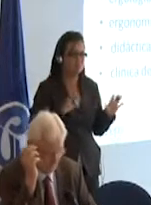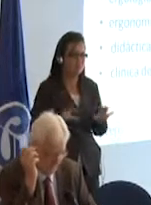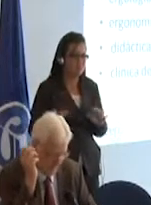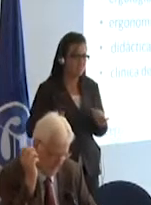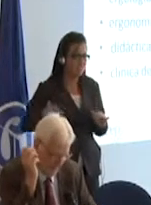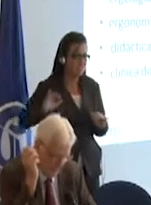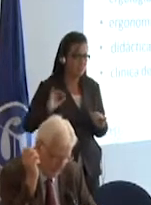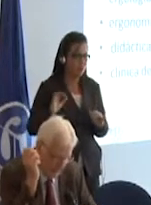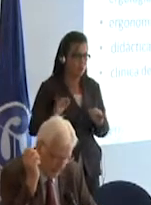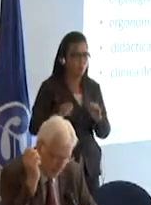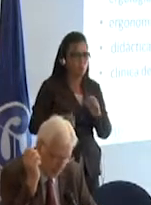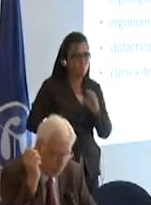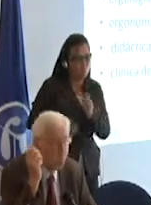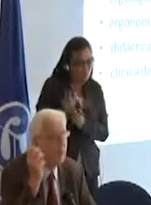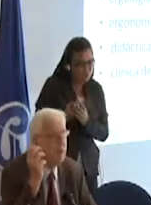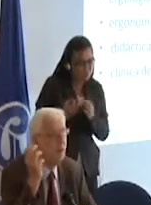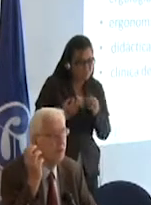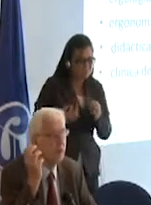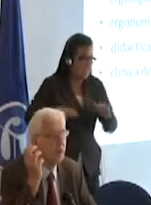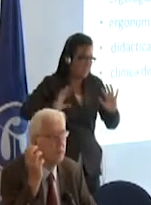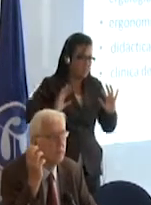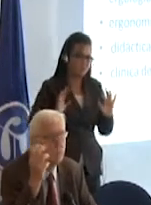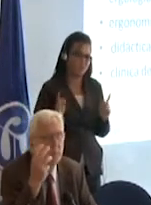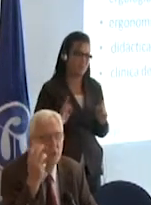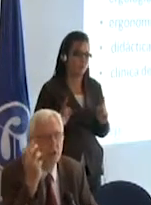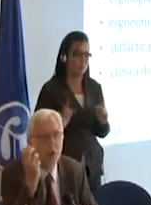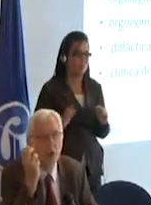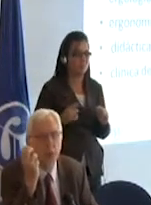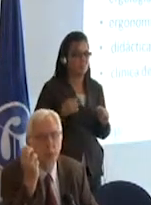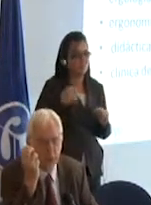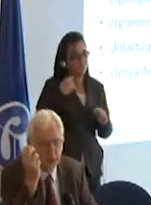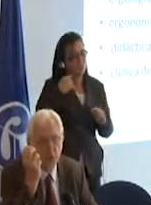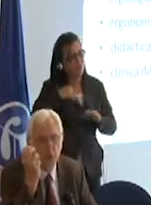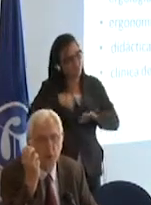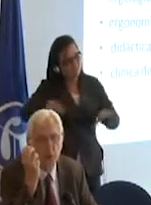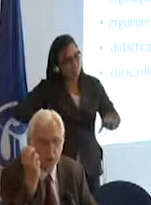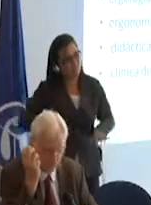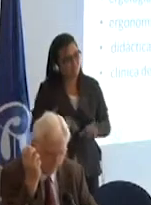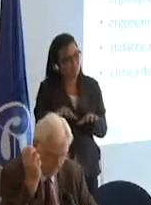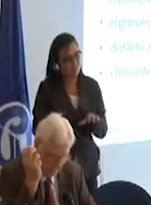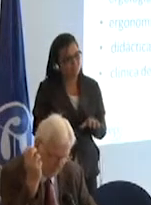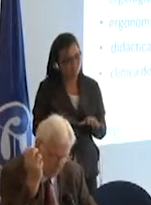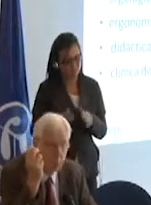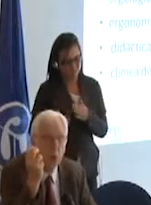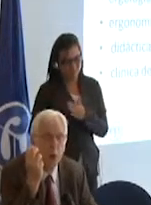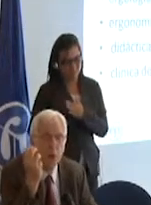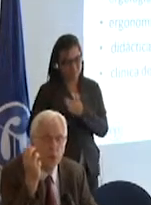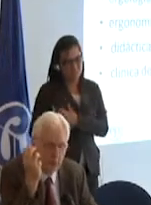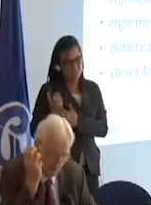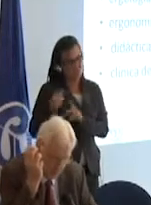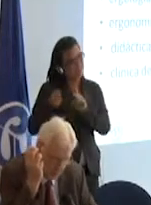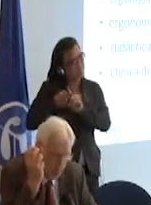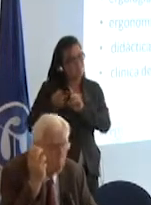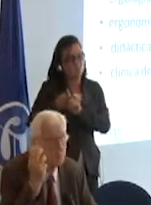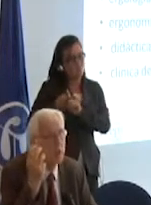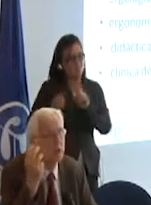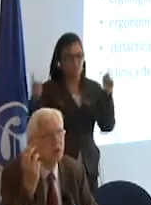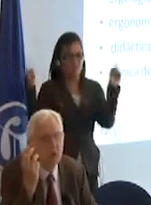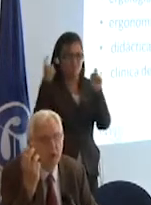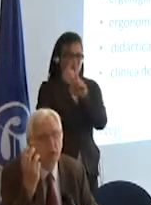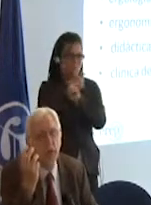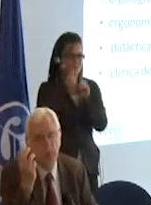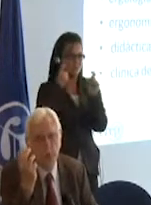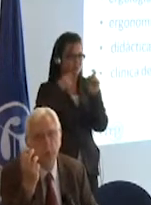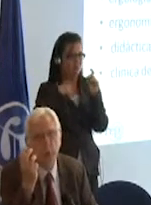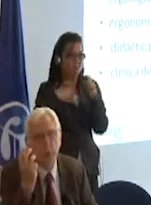producción propiamente dicha, es decir, toda actividad comienza por una etapa de reflexión que puede ser